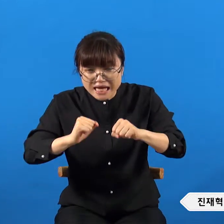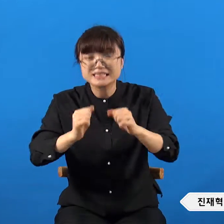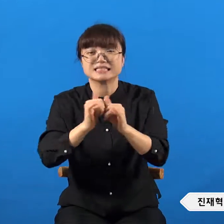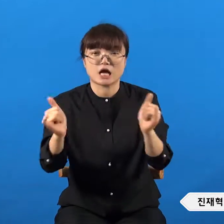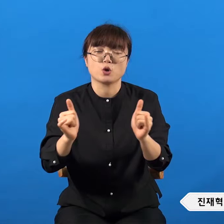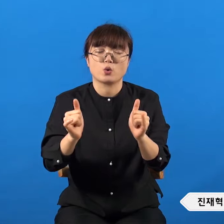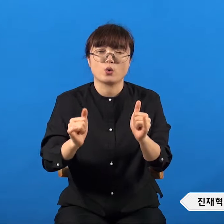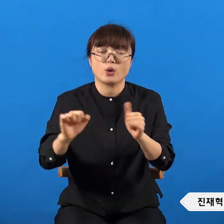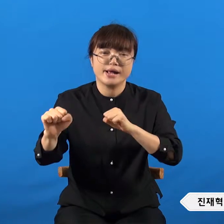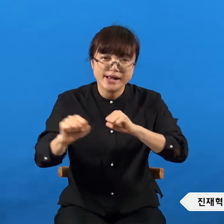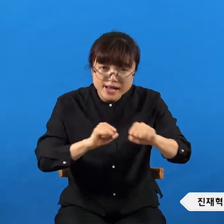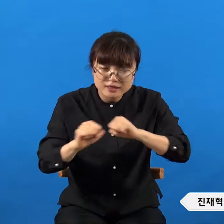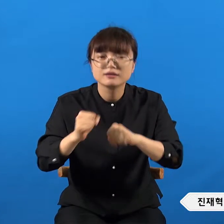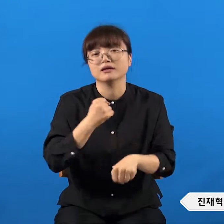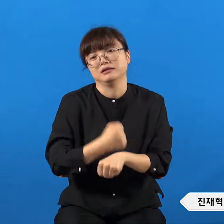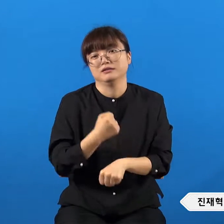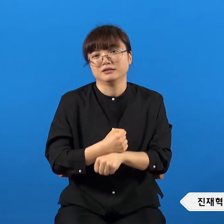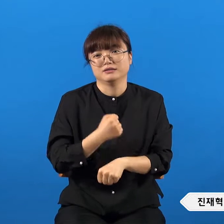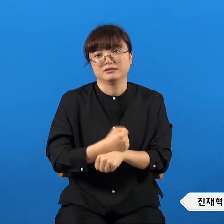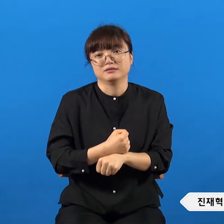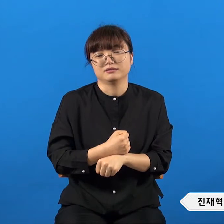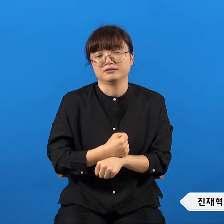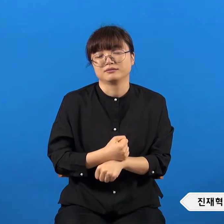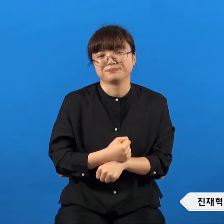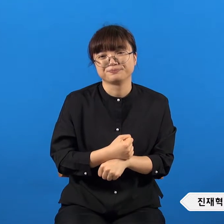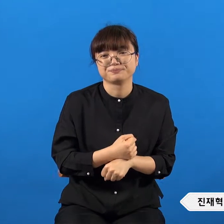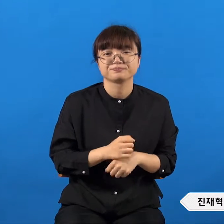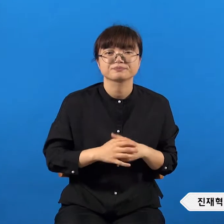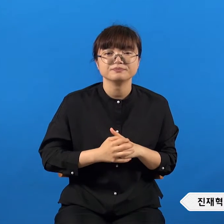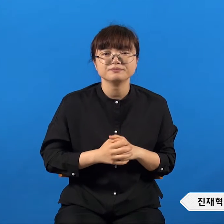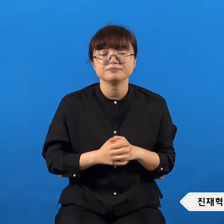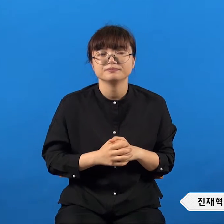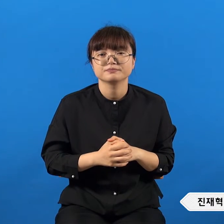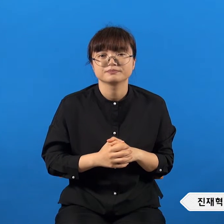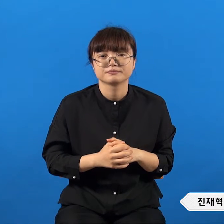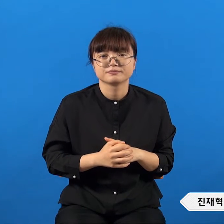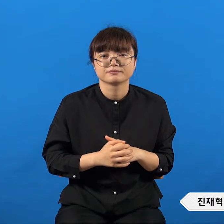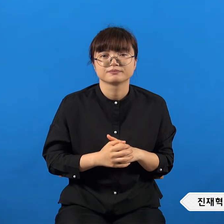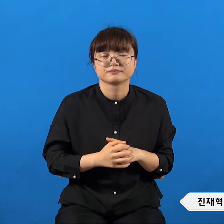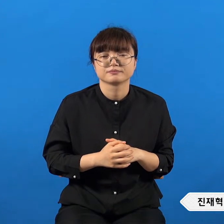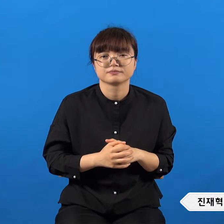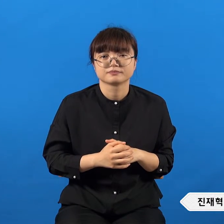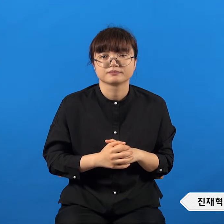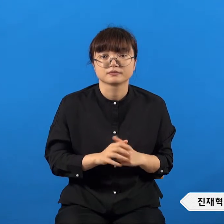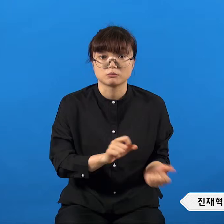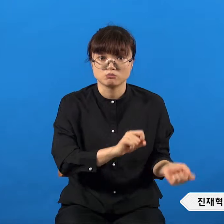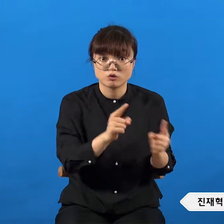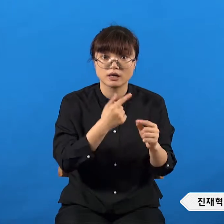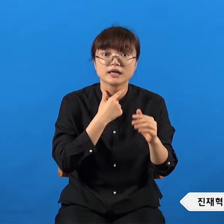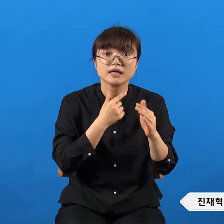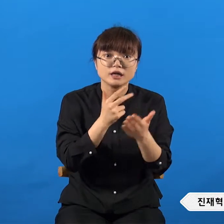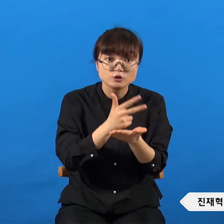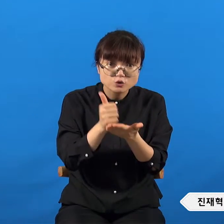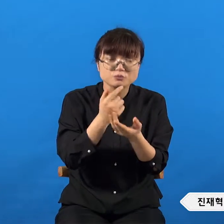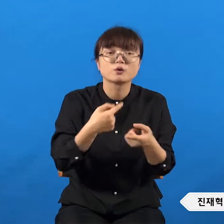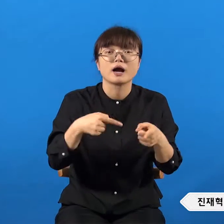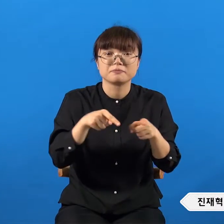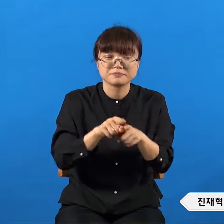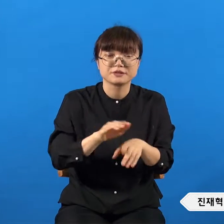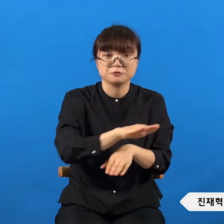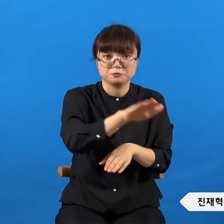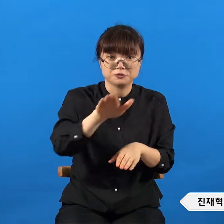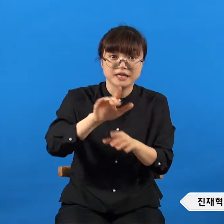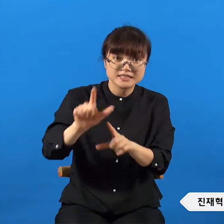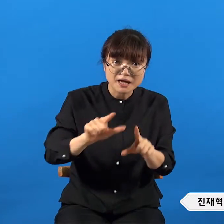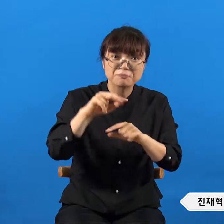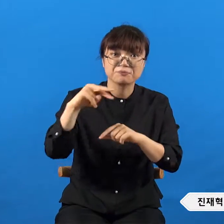산자로 행해야 할 것을 성경은 우리에게 말씀하시며, 부활의 주님과 함께 이젠